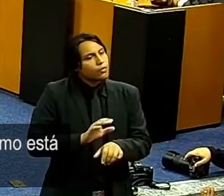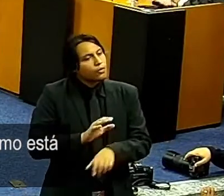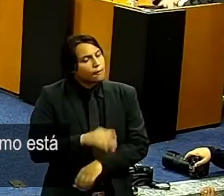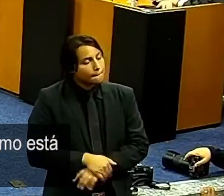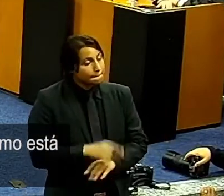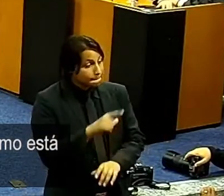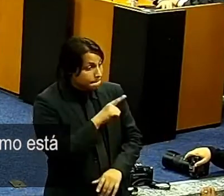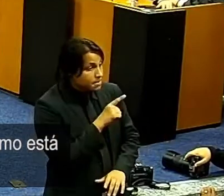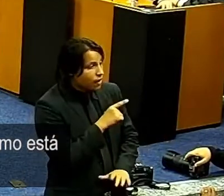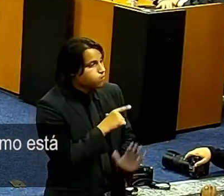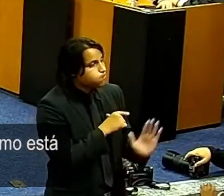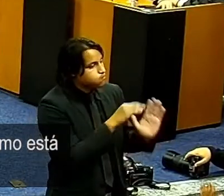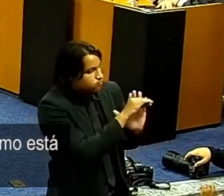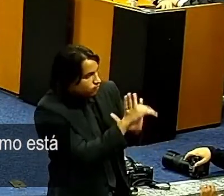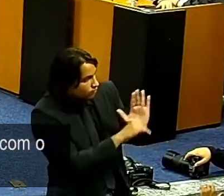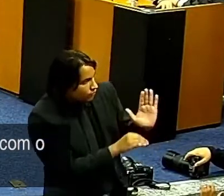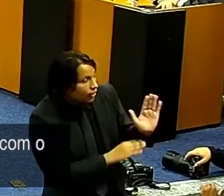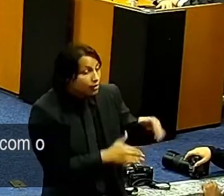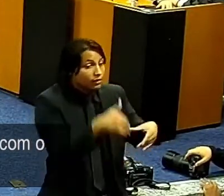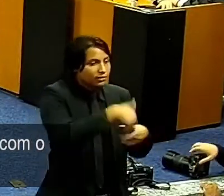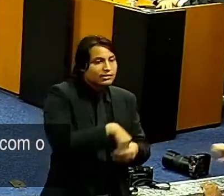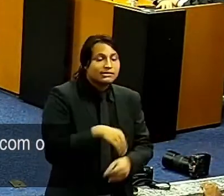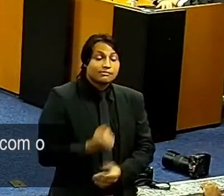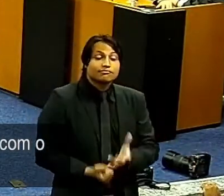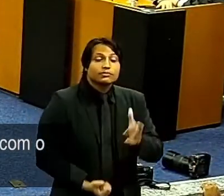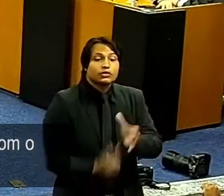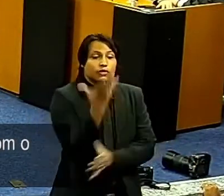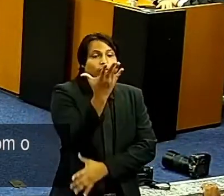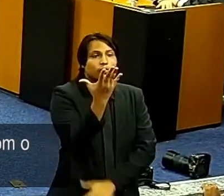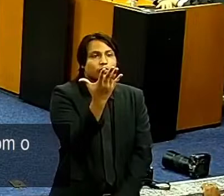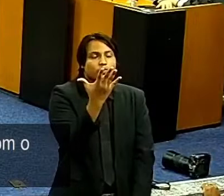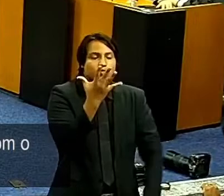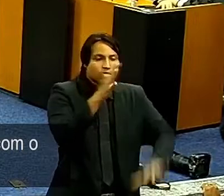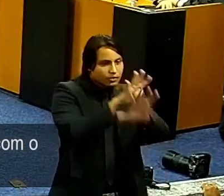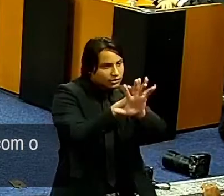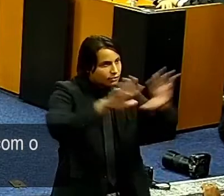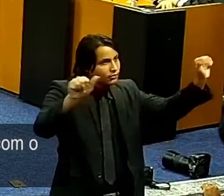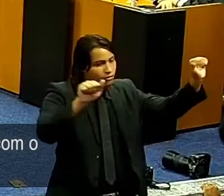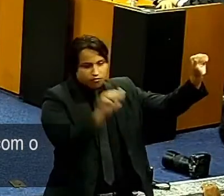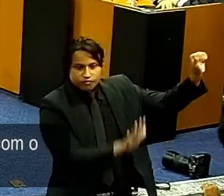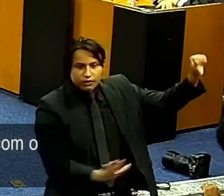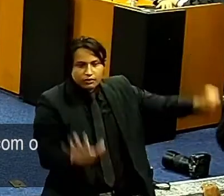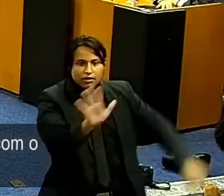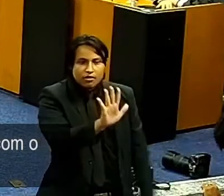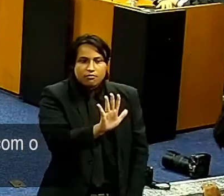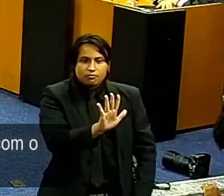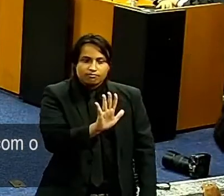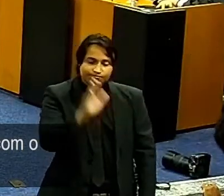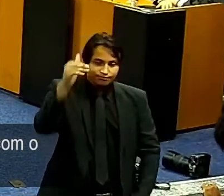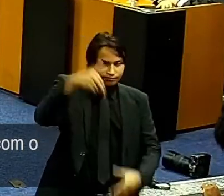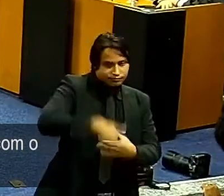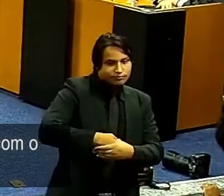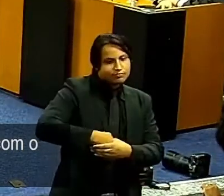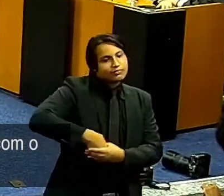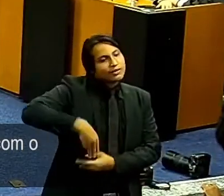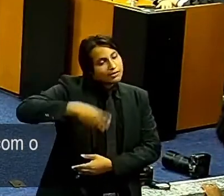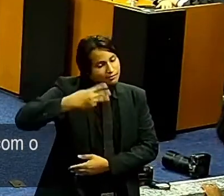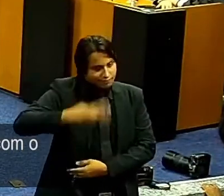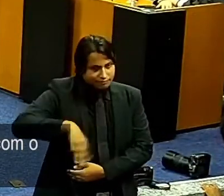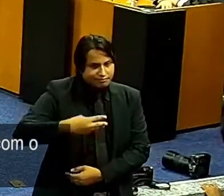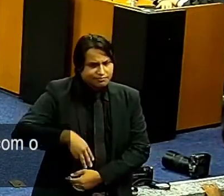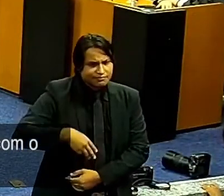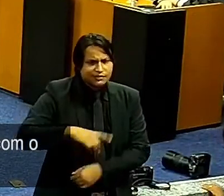eleitoral surgiu o Tribunal Regional Eleitoral do Maranhão exatamente